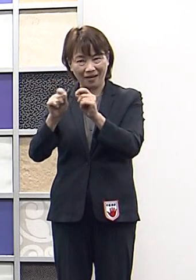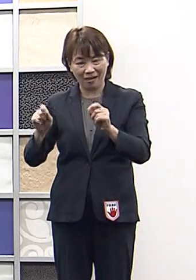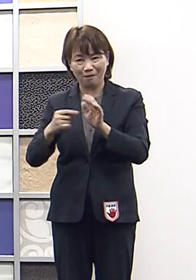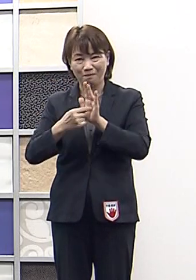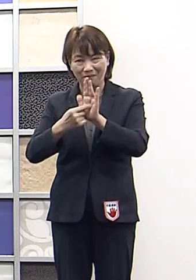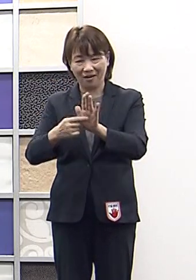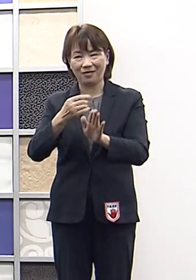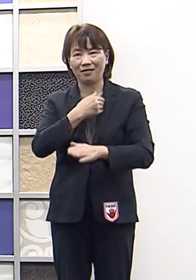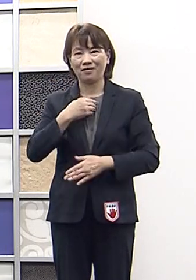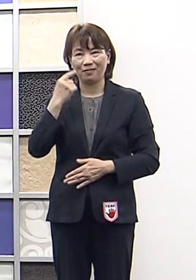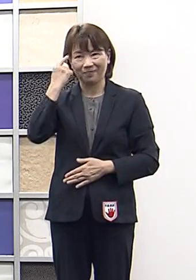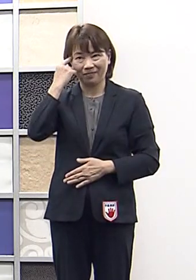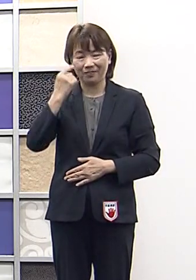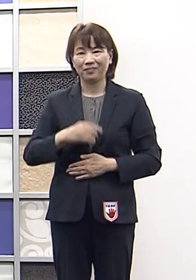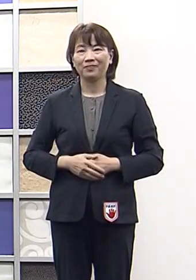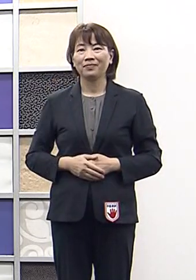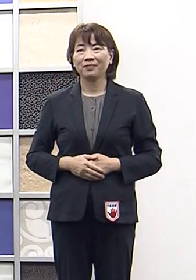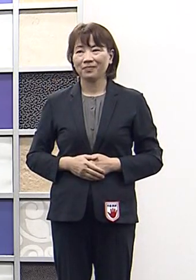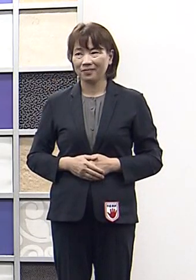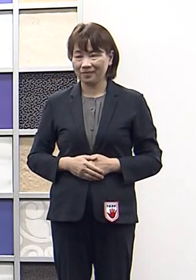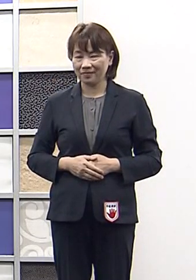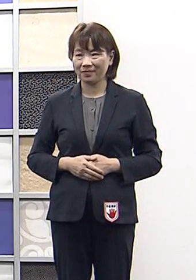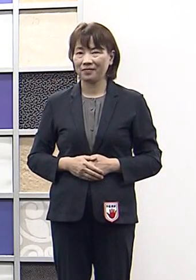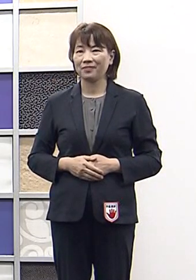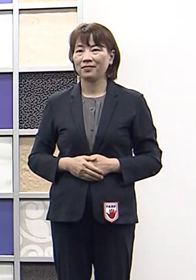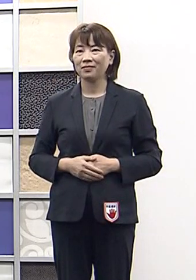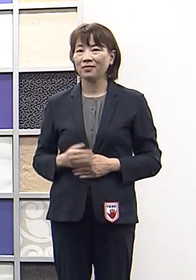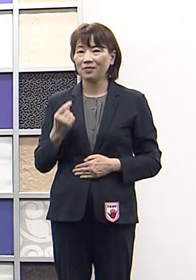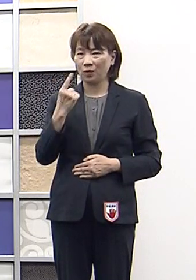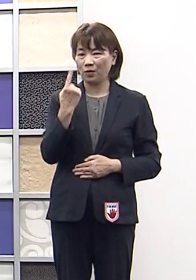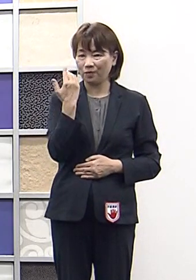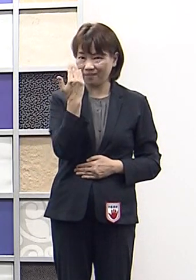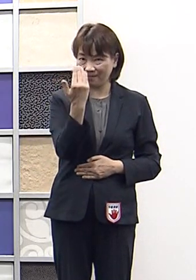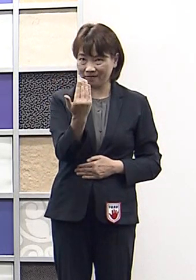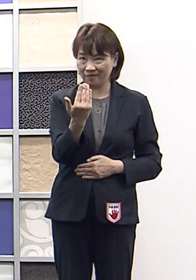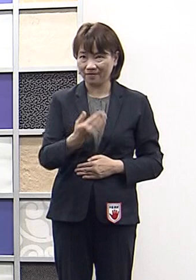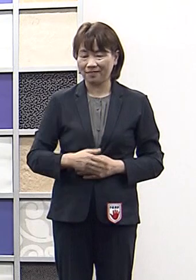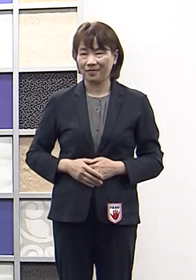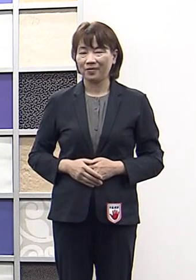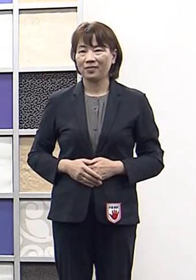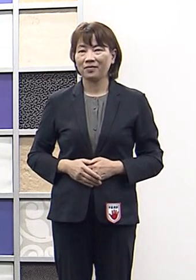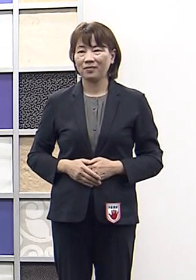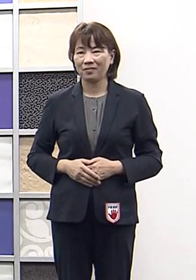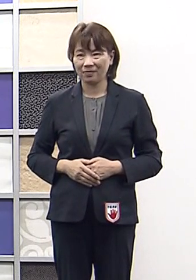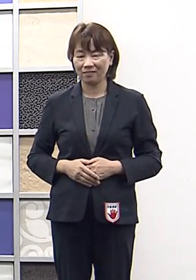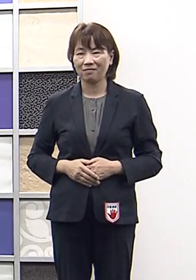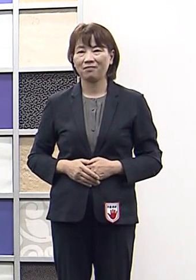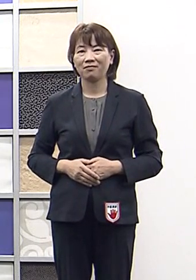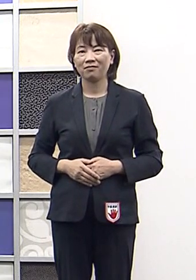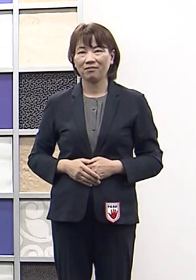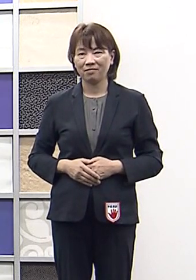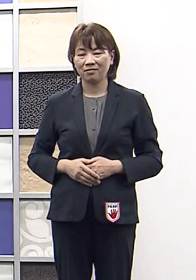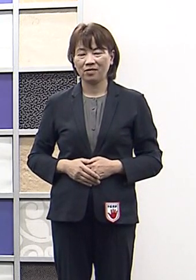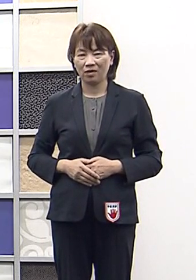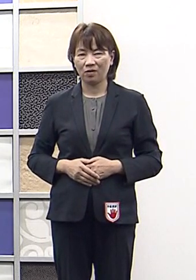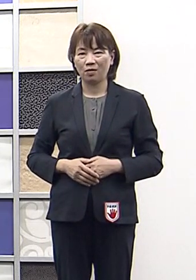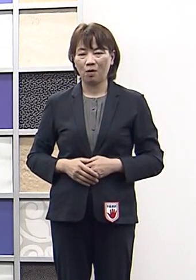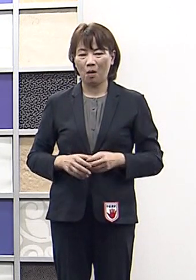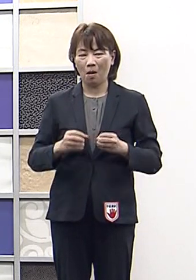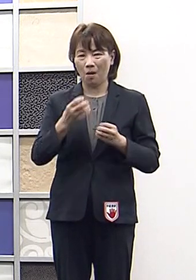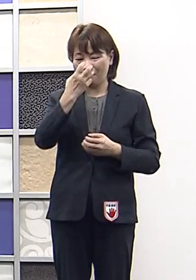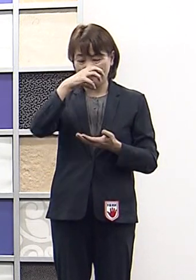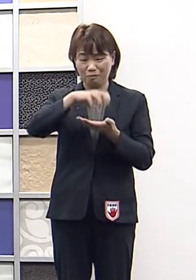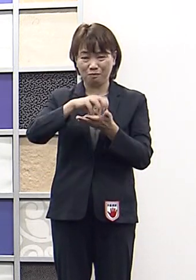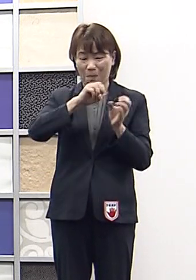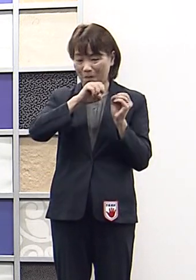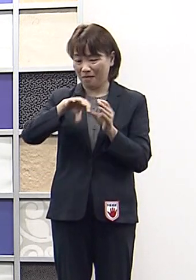います。 はい、2点目お願いします。 はい、2点目ですけど、まあ、この業者が非常に、もう何年